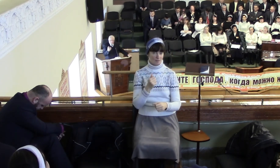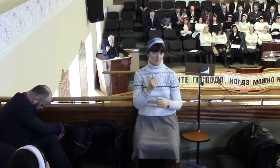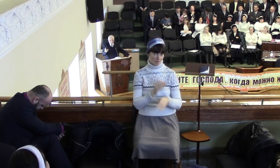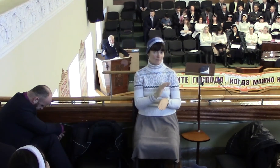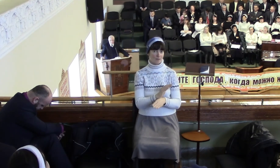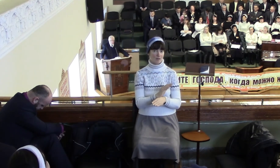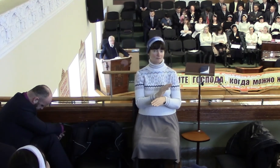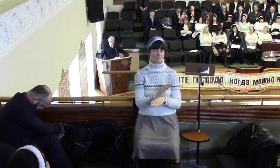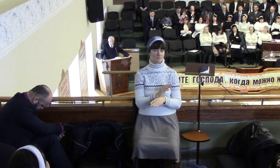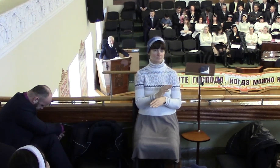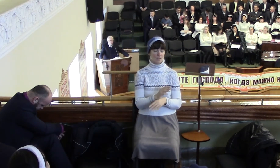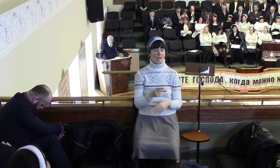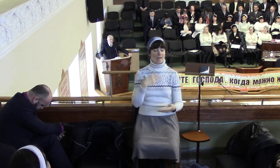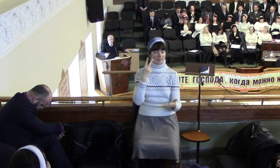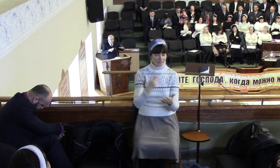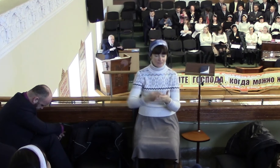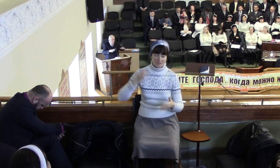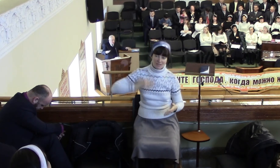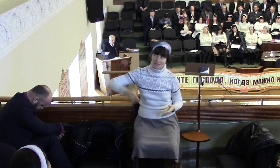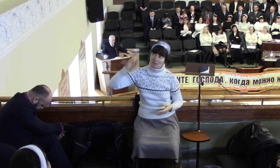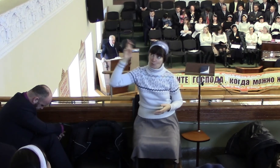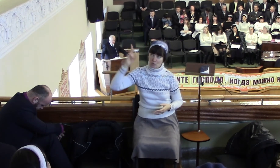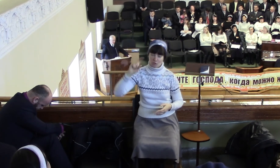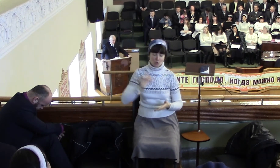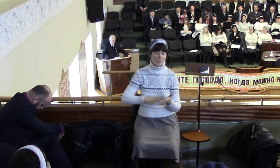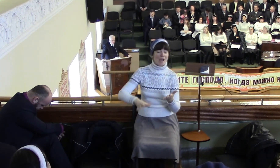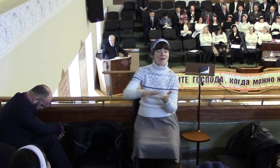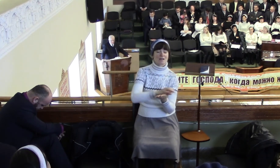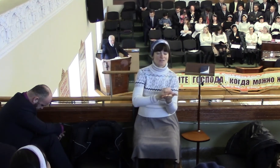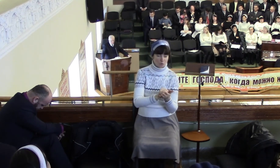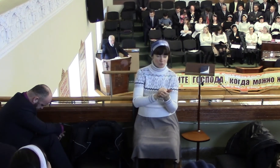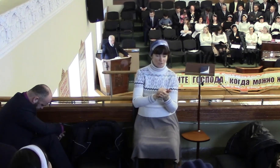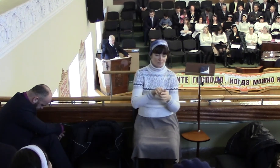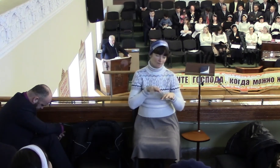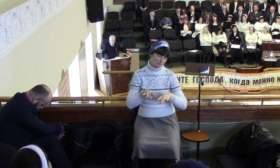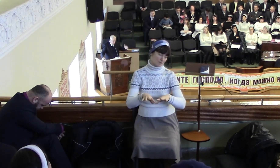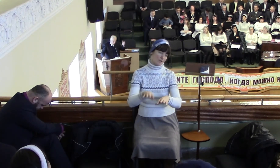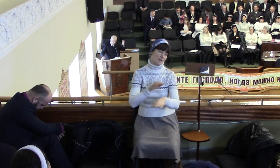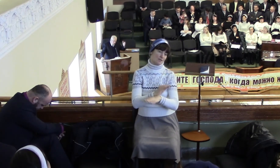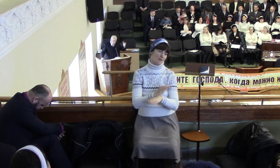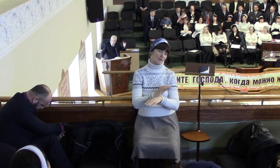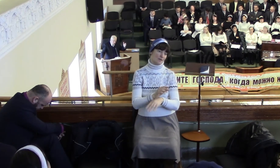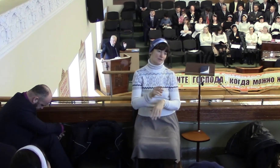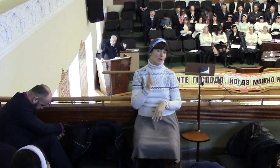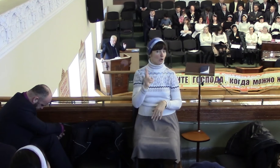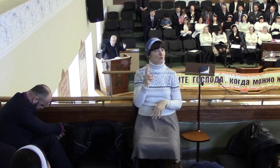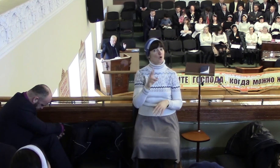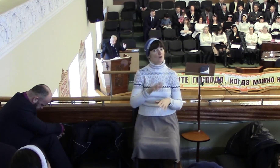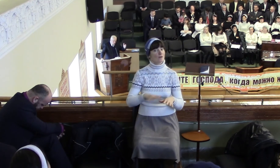Для сего-то явился Сын Божий, чтобы разрушить дела дьявола. Кто разрушил?